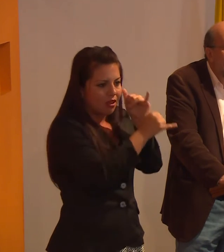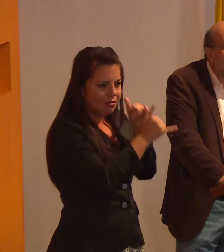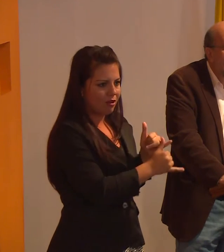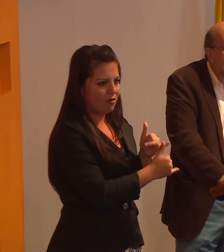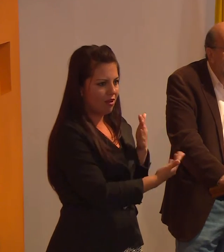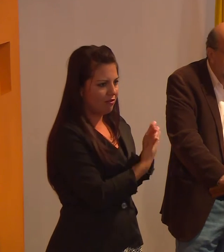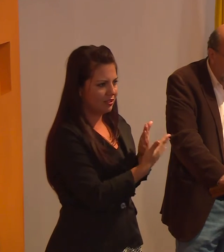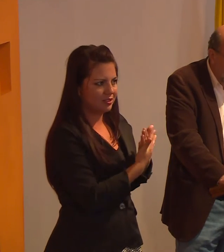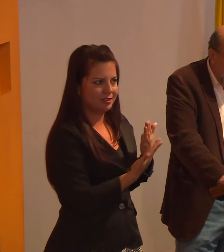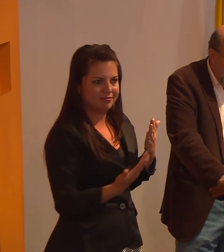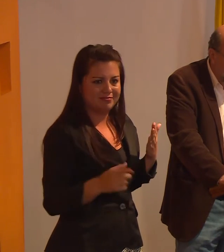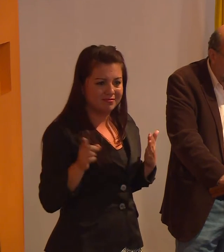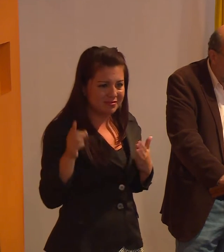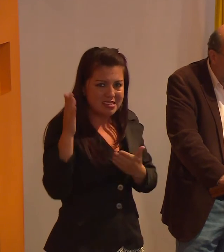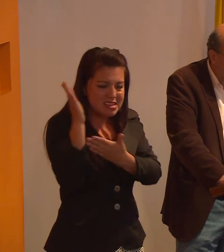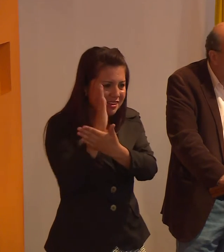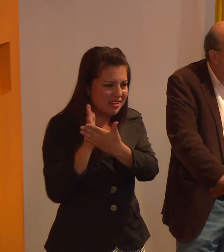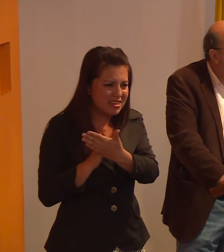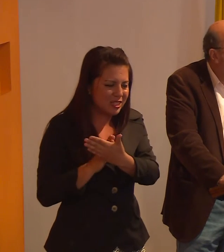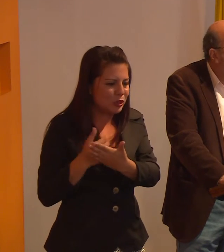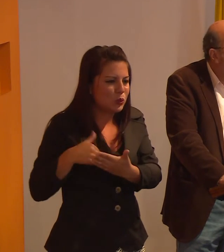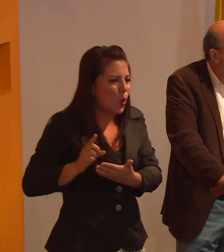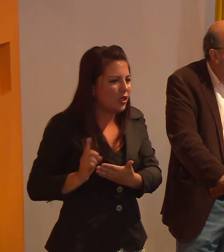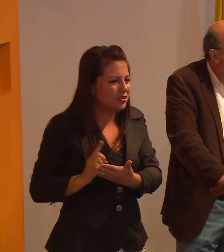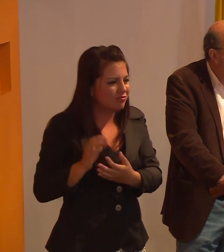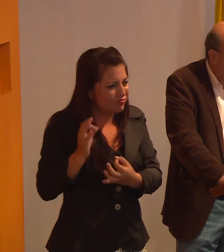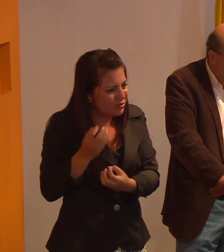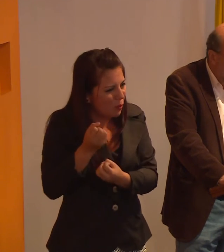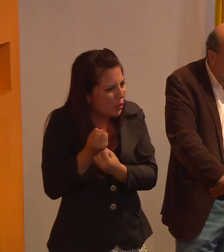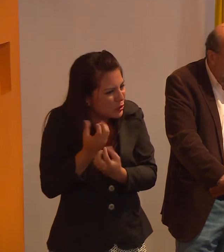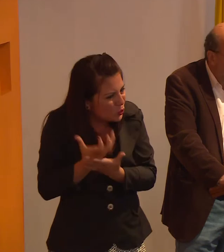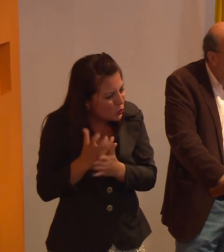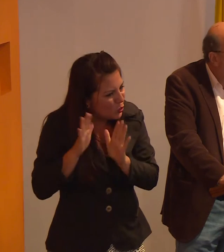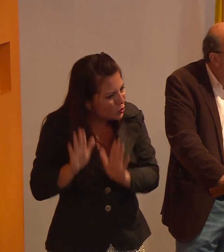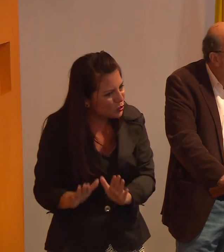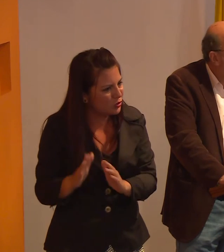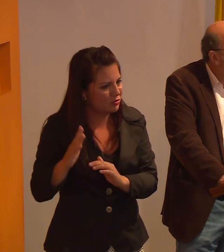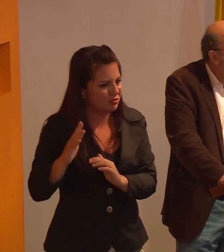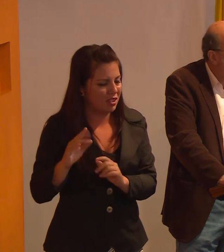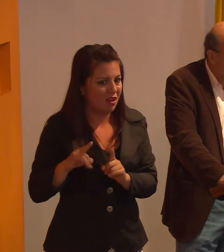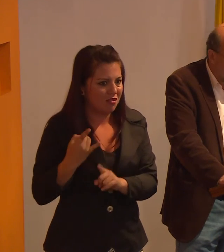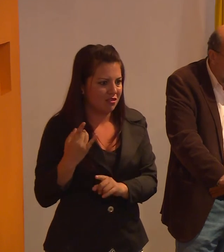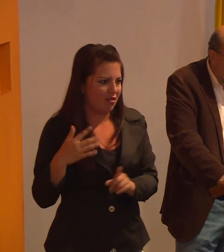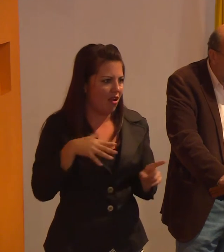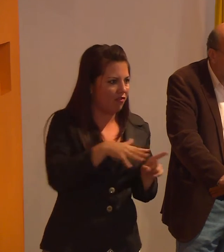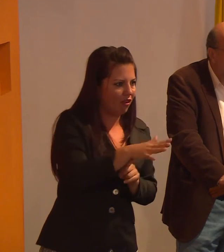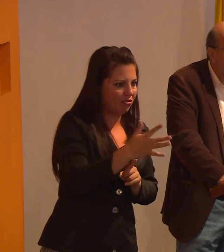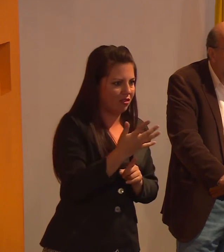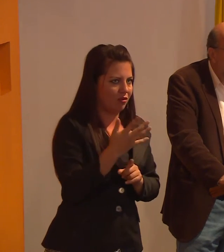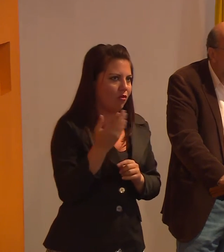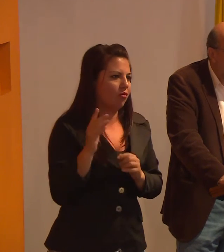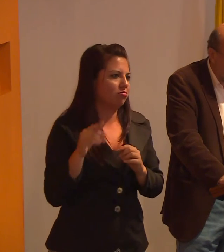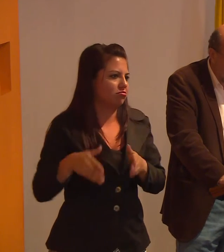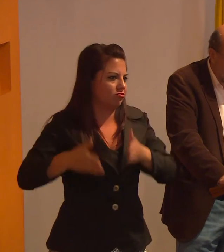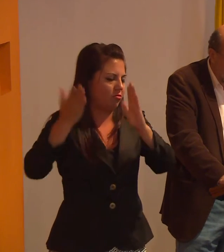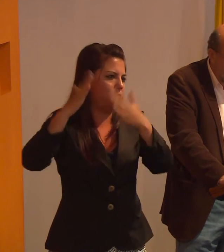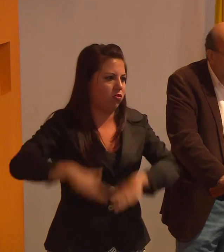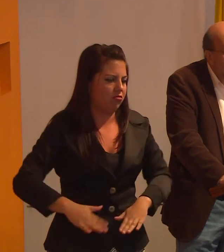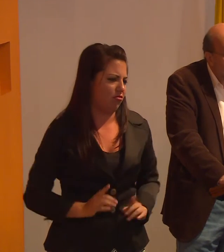no obedecen a problemas estructurales que amenacen la integridad del